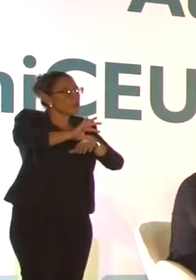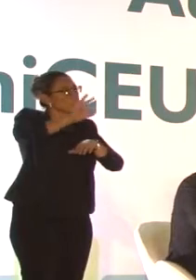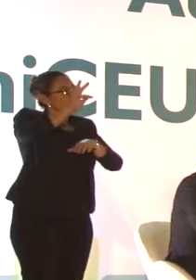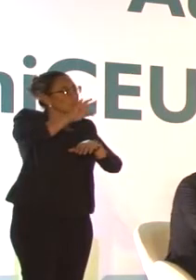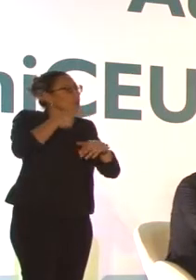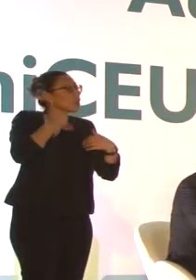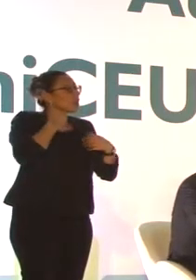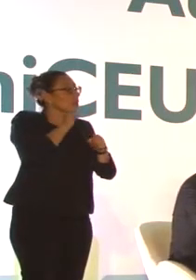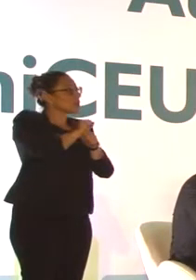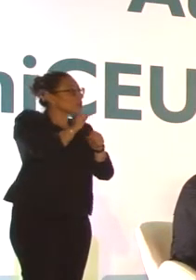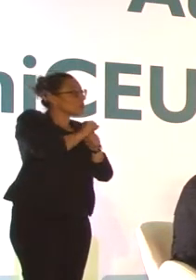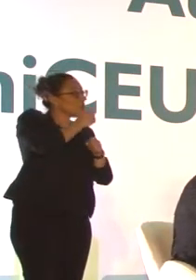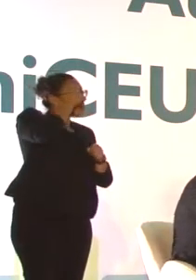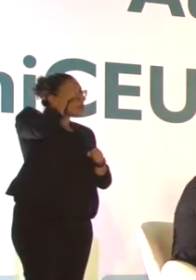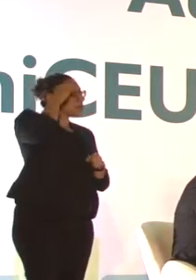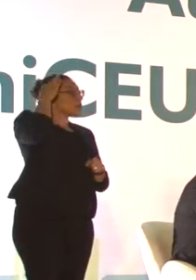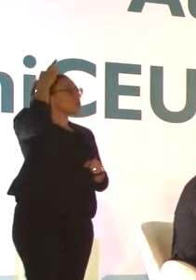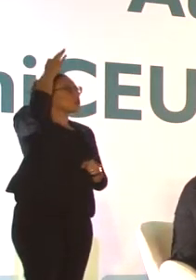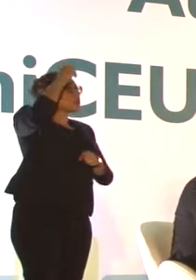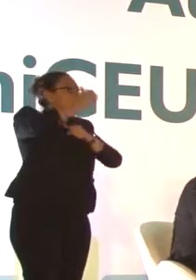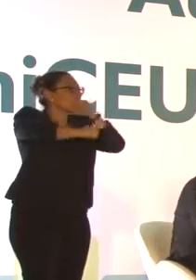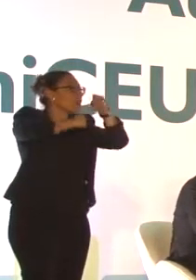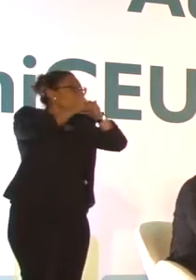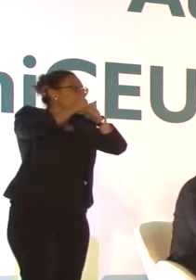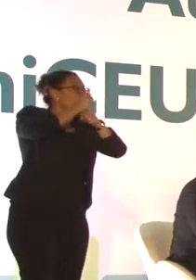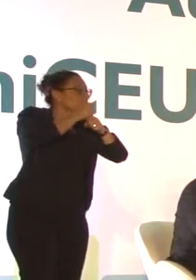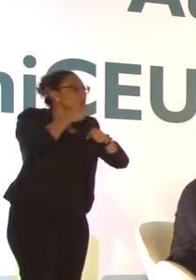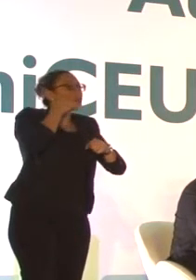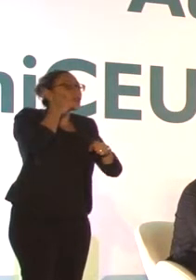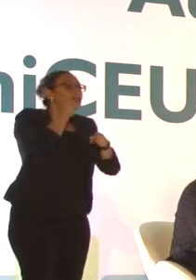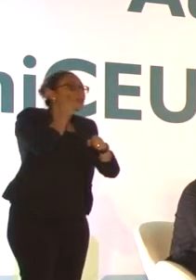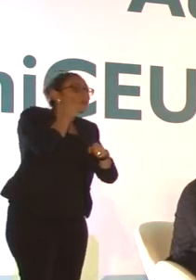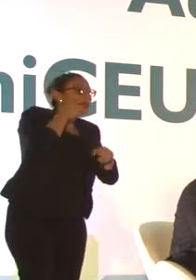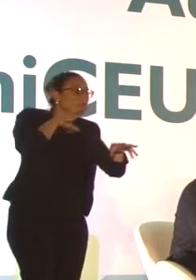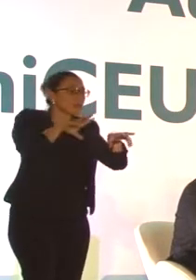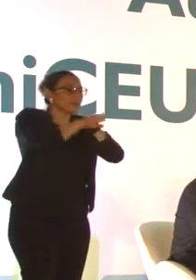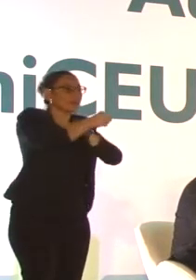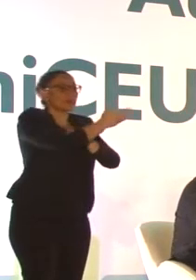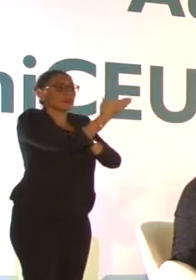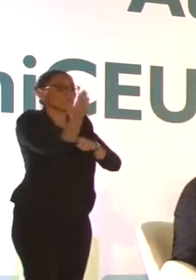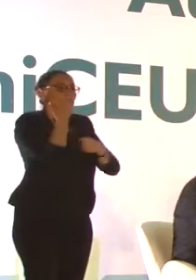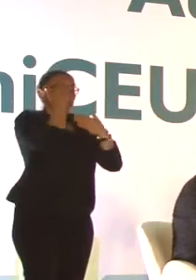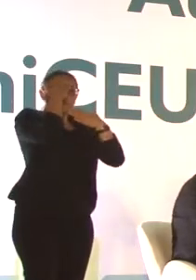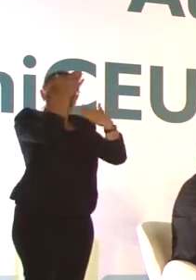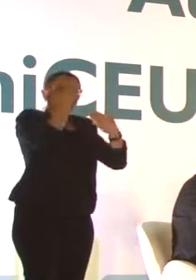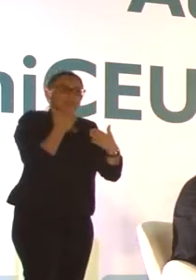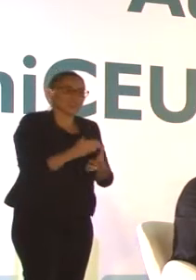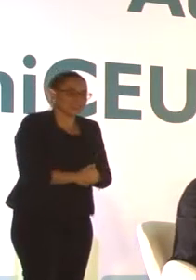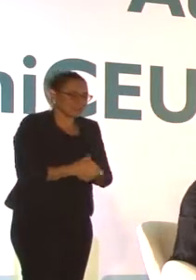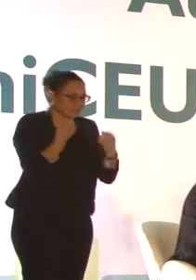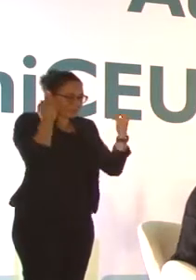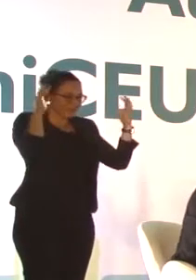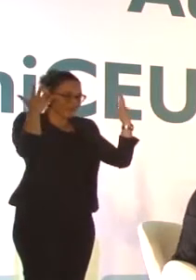daqui a alguns anos presente para a formatura de todos vocês aqui. Muito obrigado.